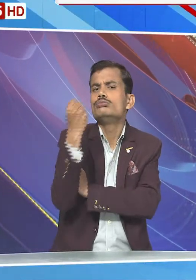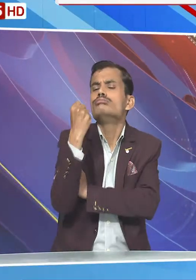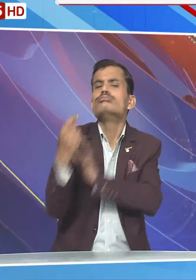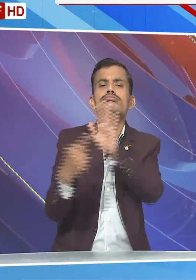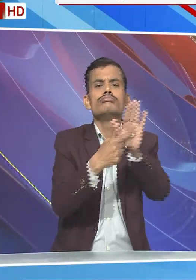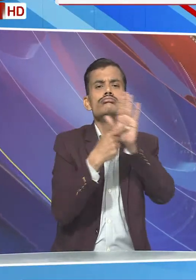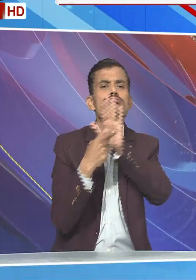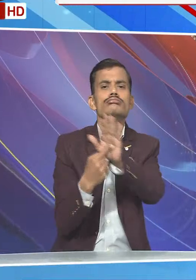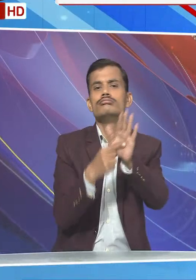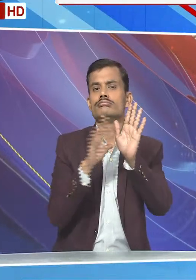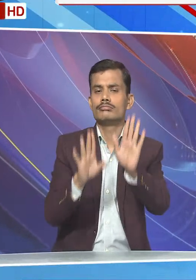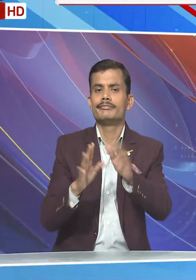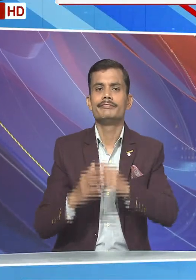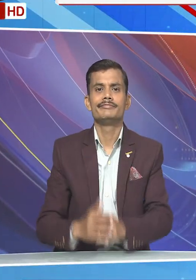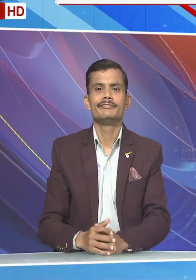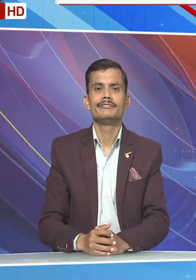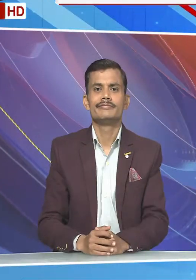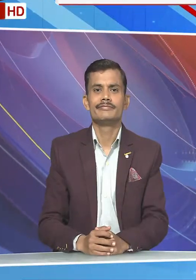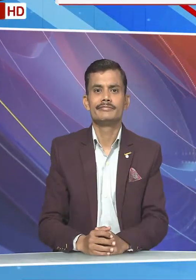है।